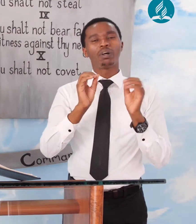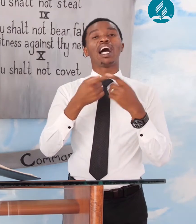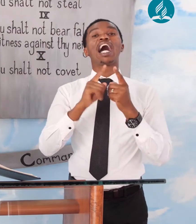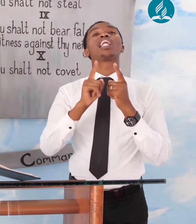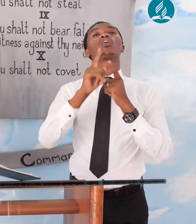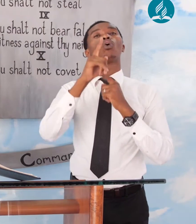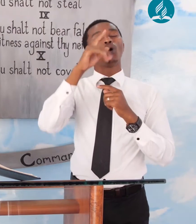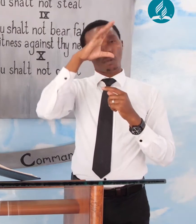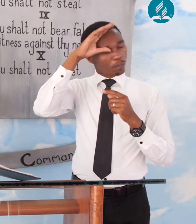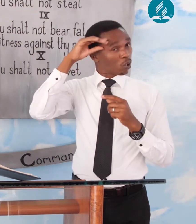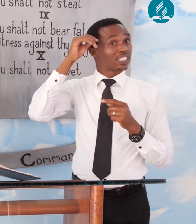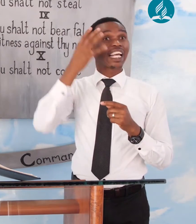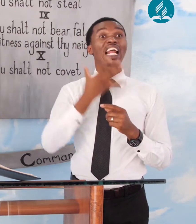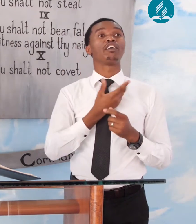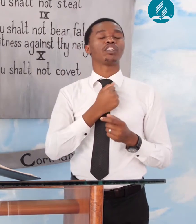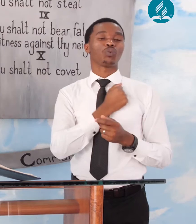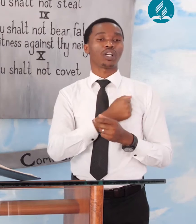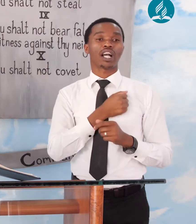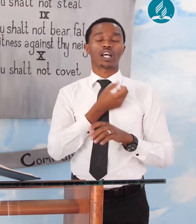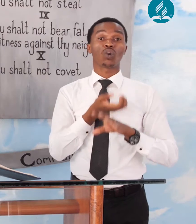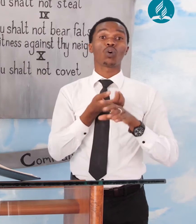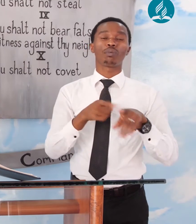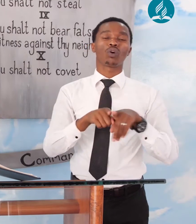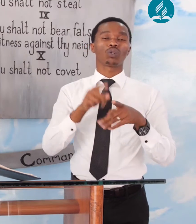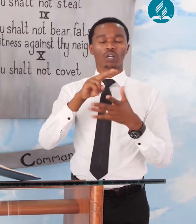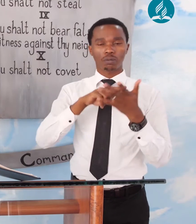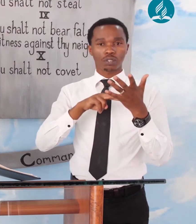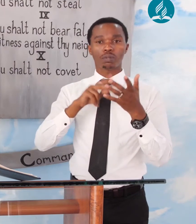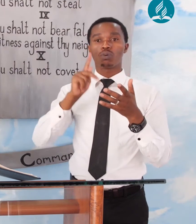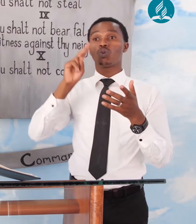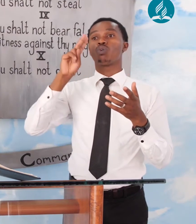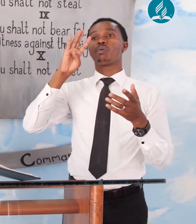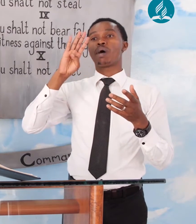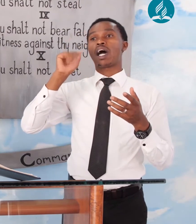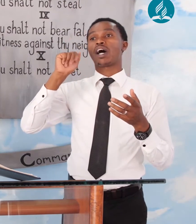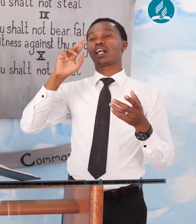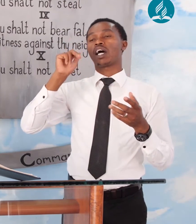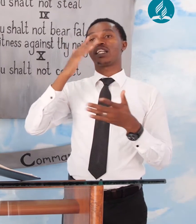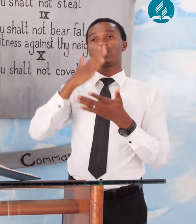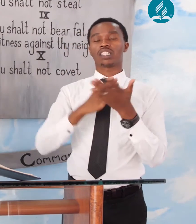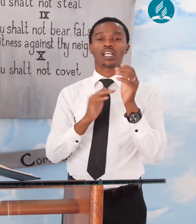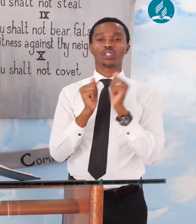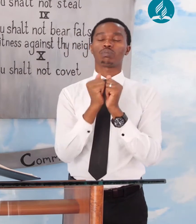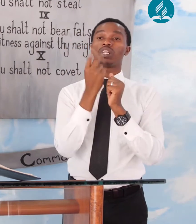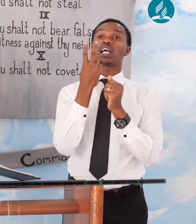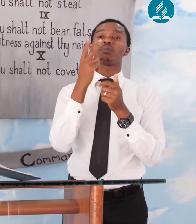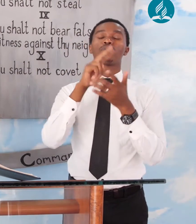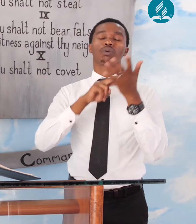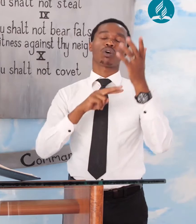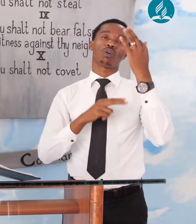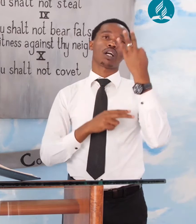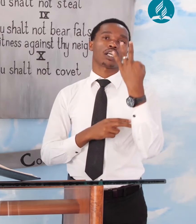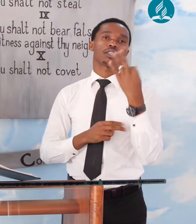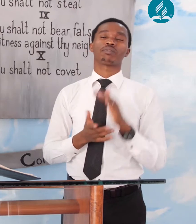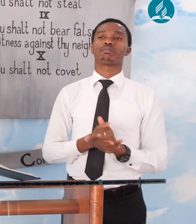afite kwihangana gukomeye nkuko twabisanze mu gitabo cyo kubara igice cya 12 umurongo wa 3